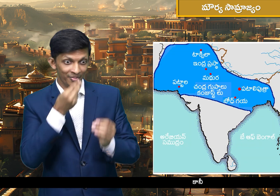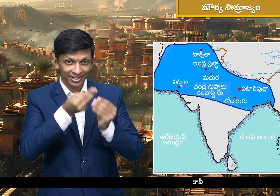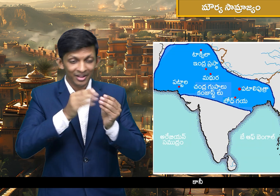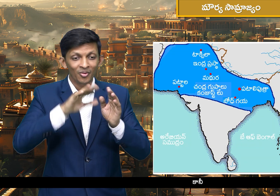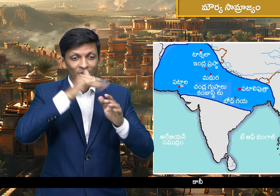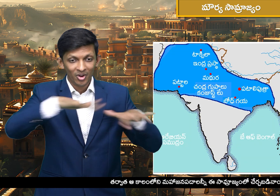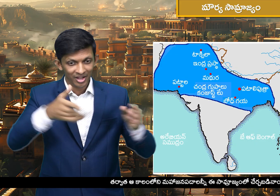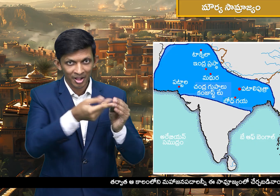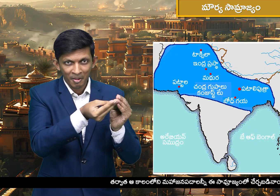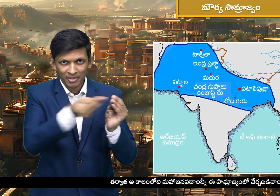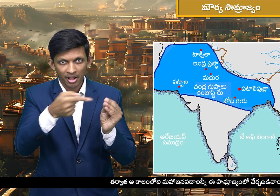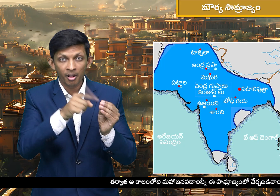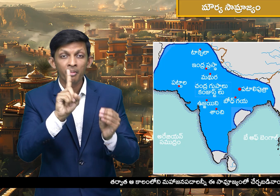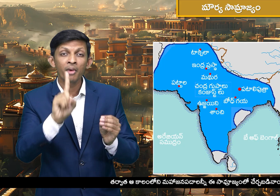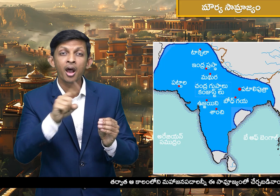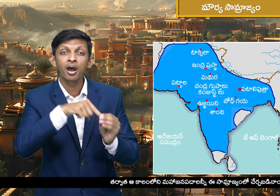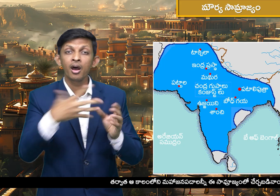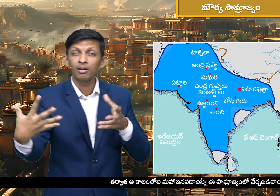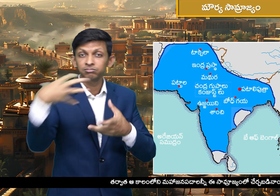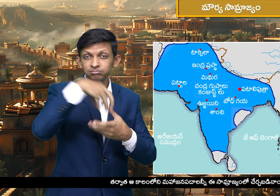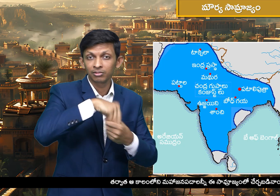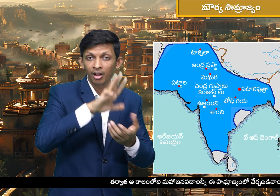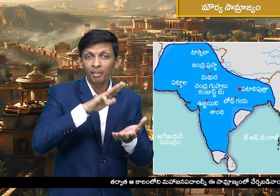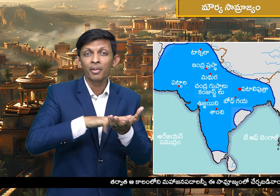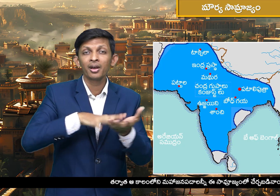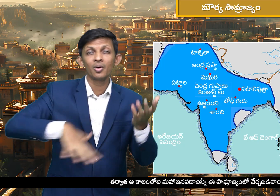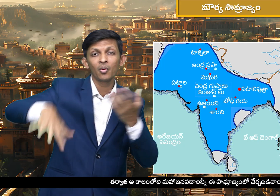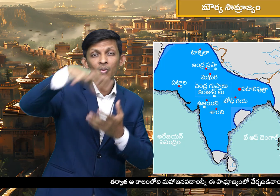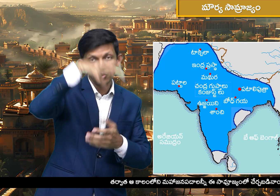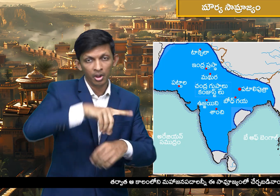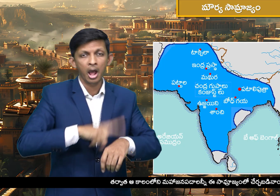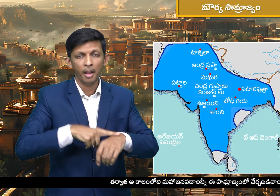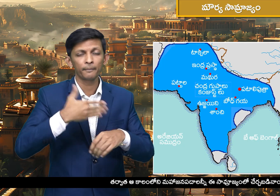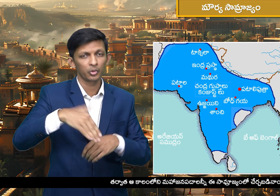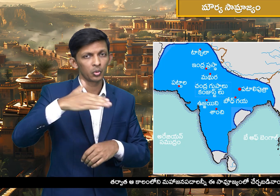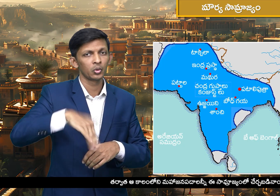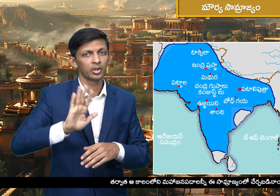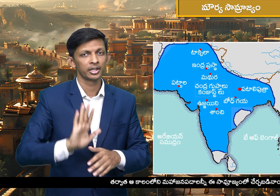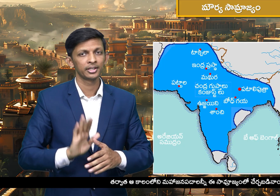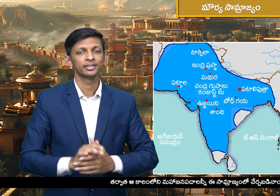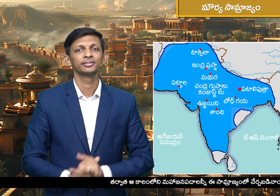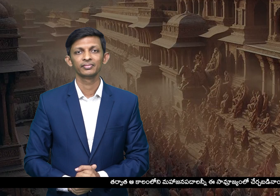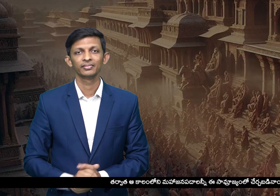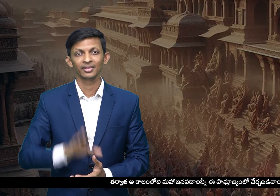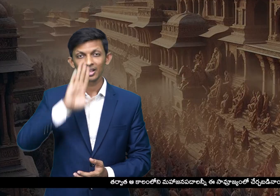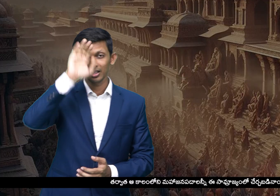కానీ తర్వాత ఆ కాలంలోని మహాజన పదాలన్నీ ఈ సామ్రాజ్యంలో చేర్చబడ్డాయి.